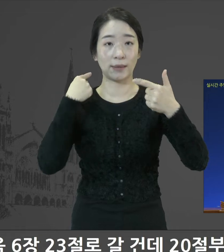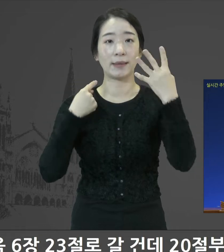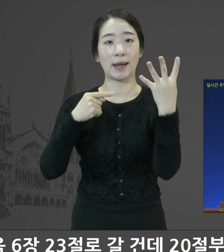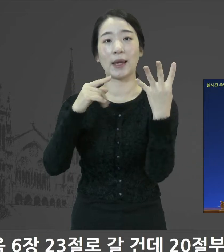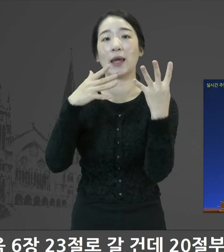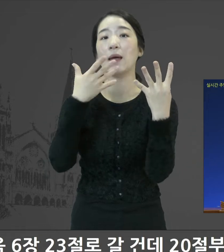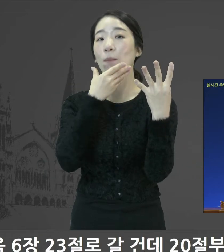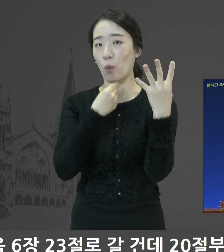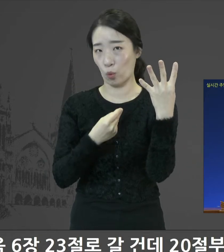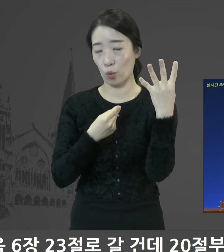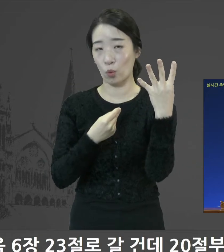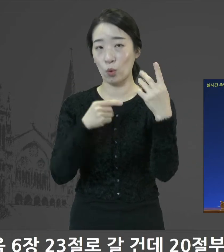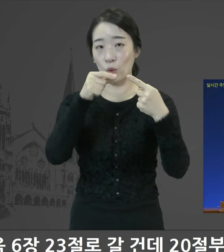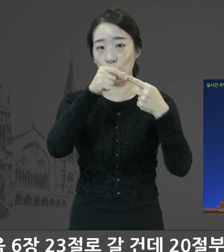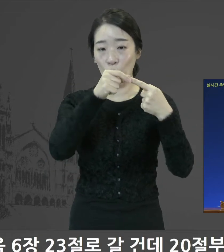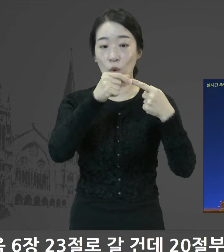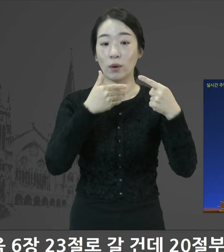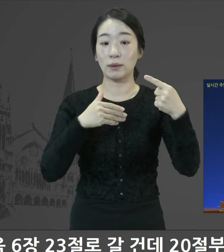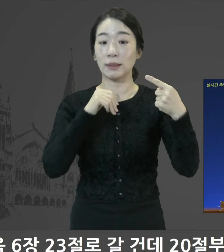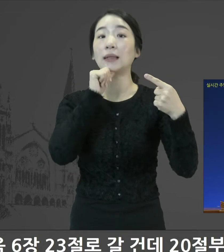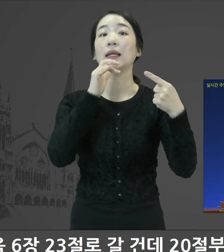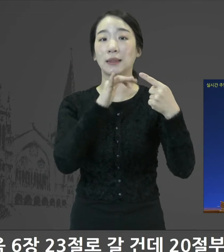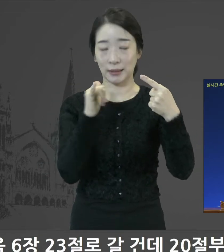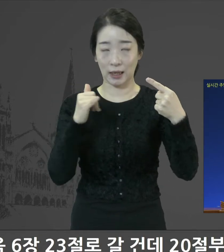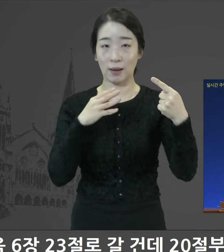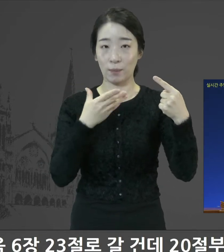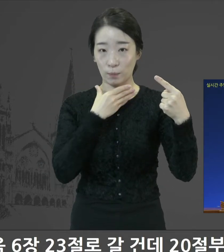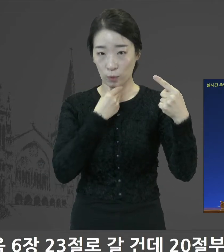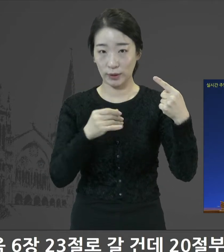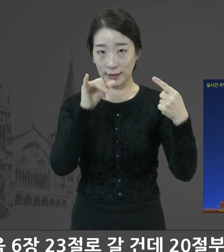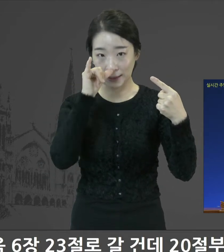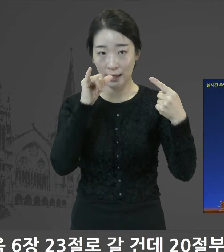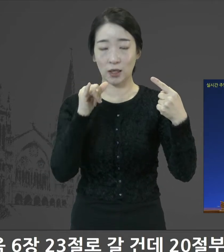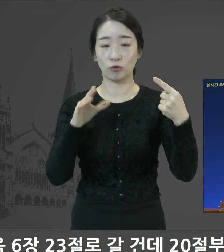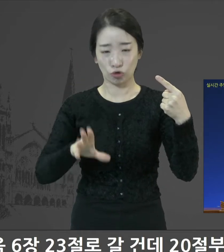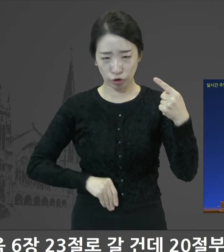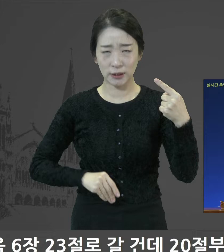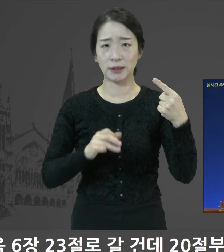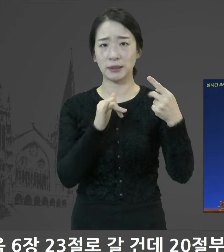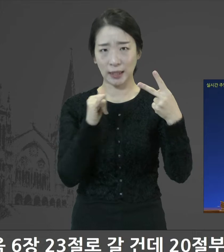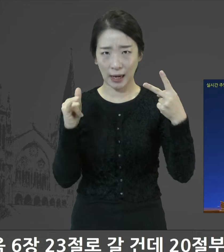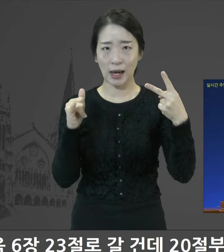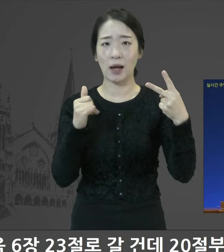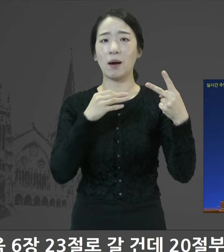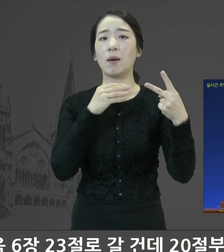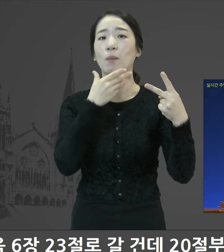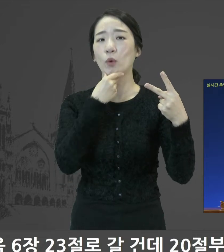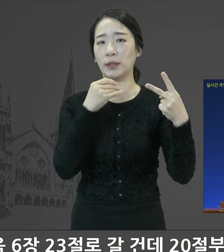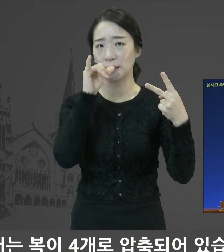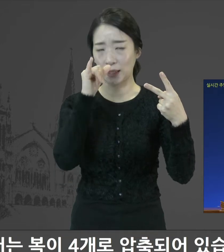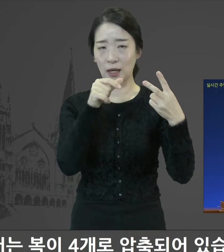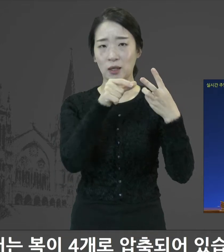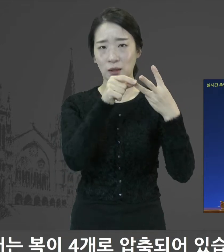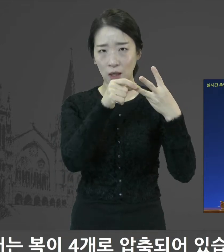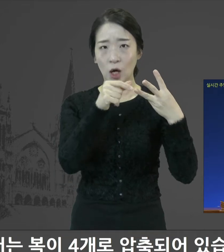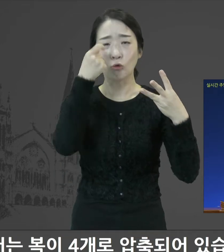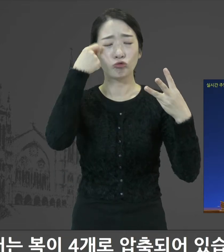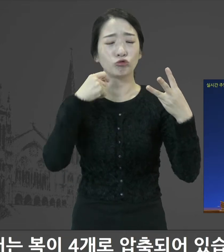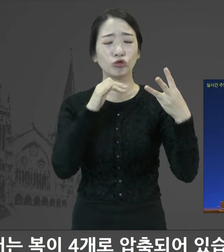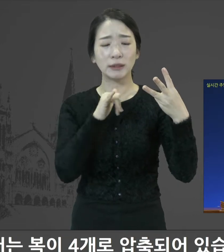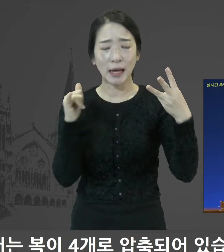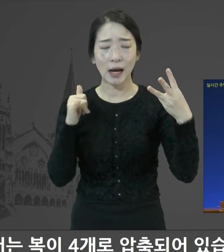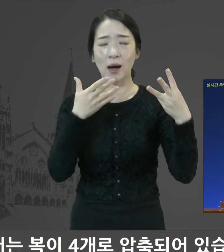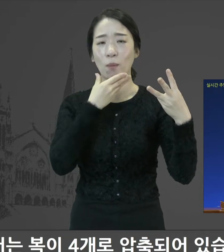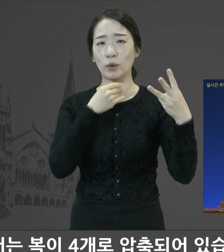20절부터 가난한 자가 복이 있다, 21절 줄인 자가 복이 있다, 21절 뒷부분에 우는 자가 복이 있다,